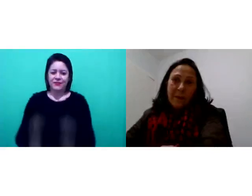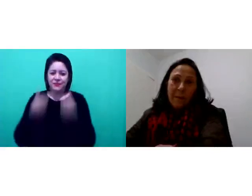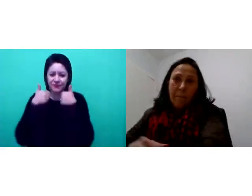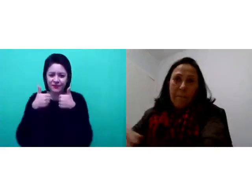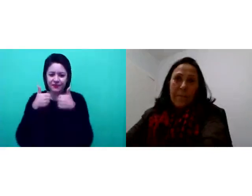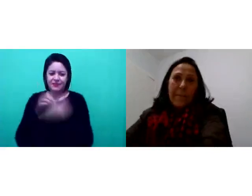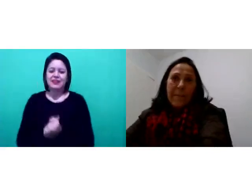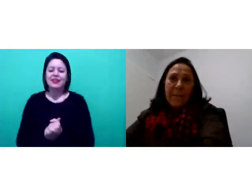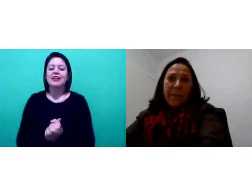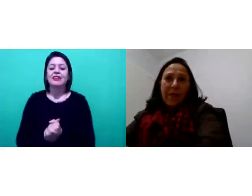Pode continuar.